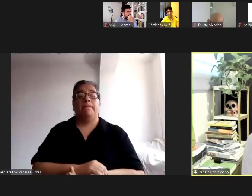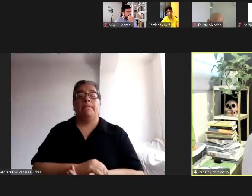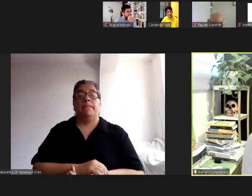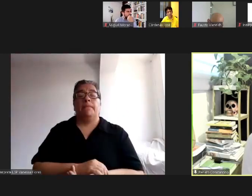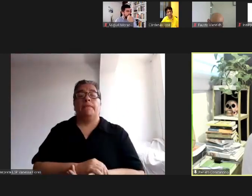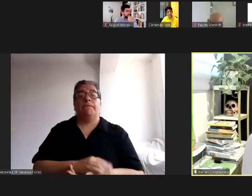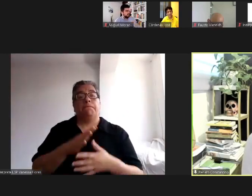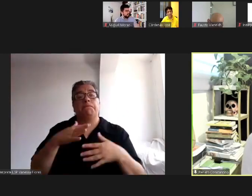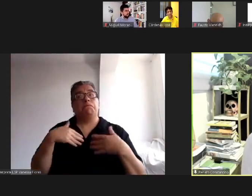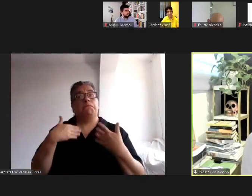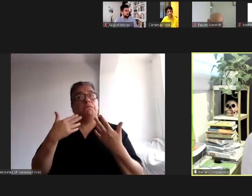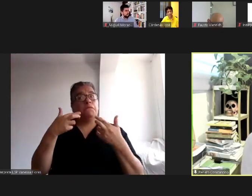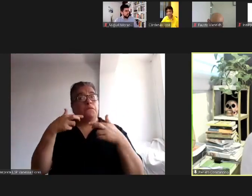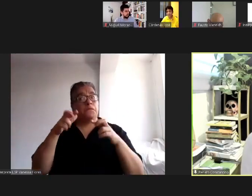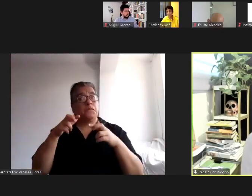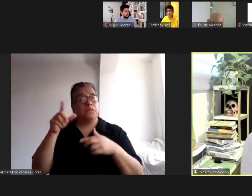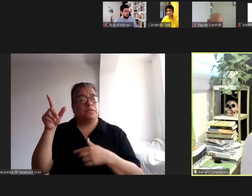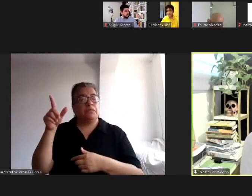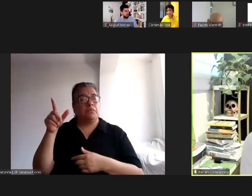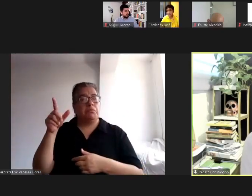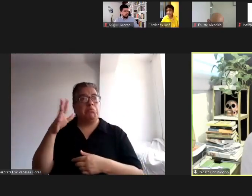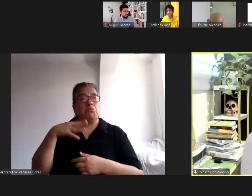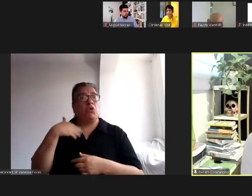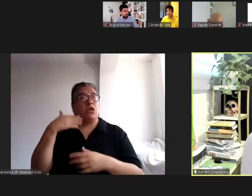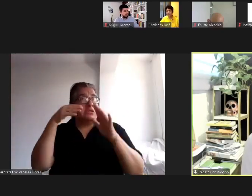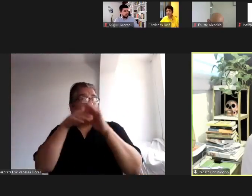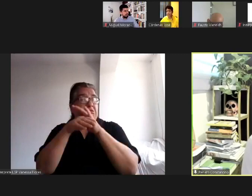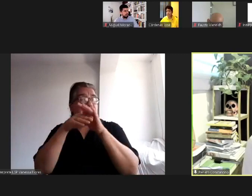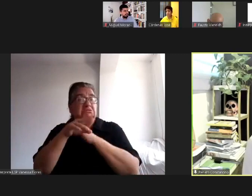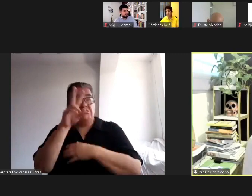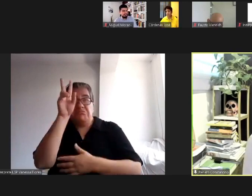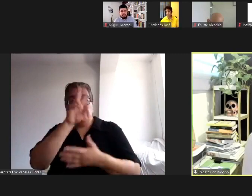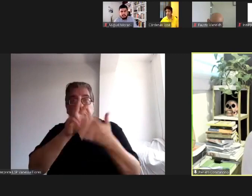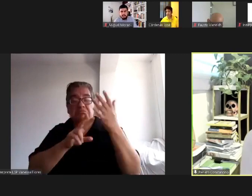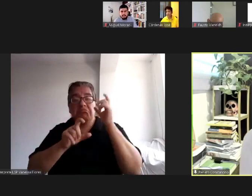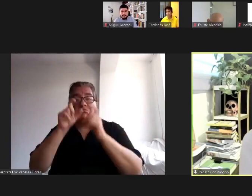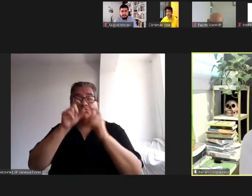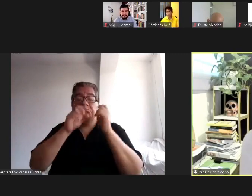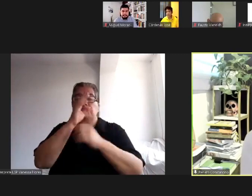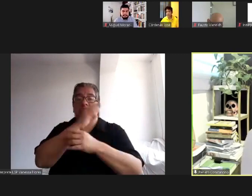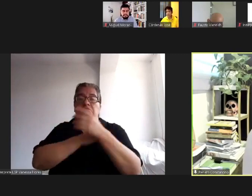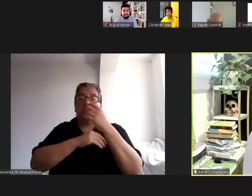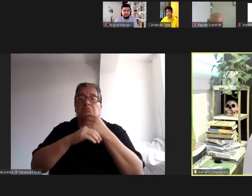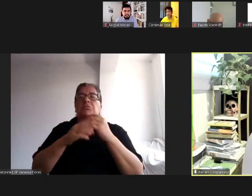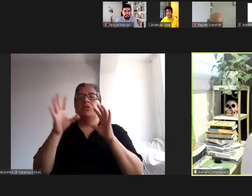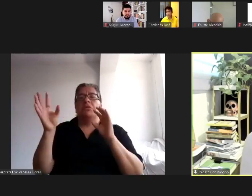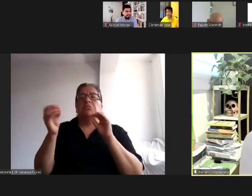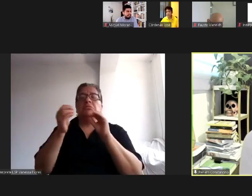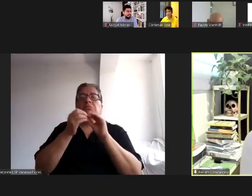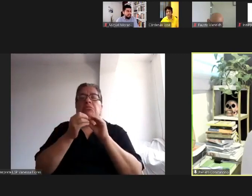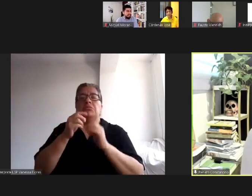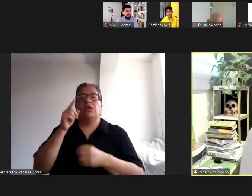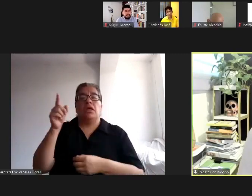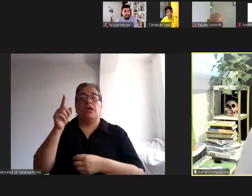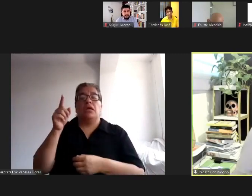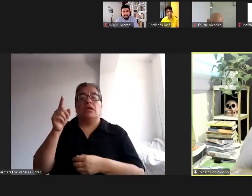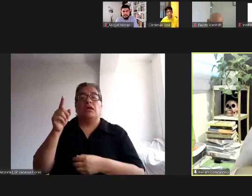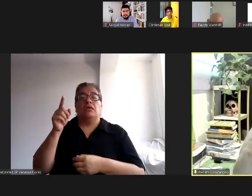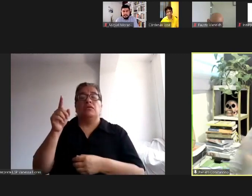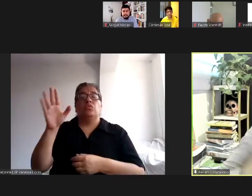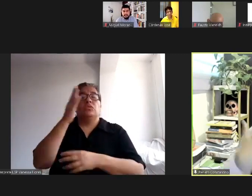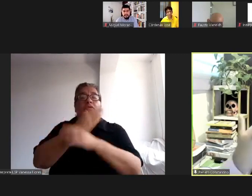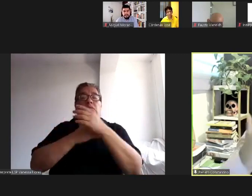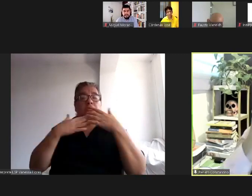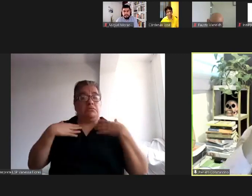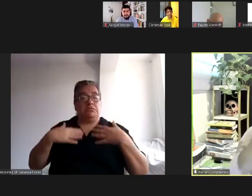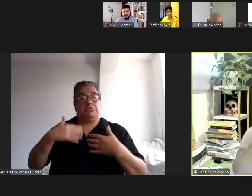permitir contenido, permitir el acceso al contenido de personas con discapacidad visual, también lo incluyó a pesar de que él tenía discapacidad física.